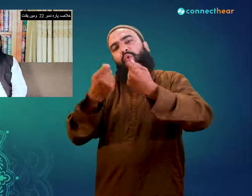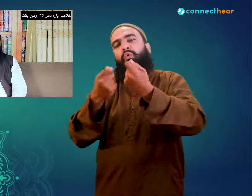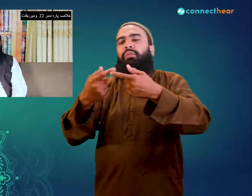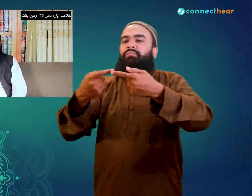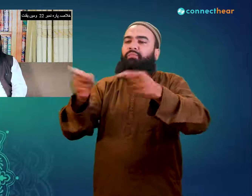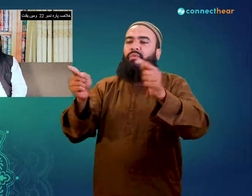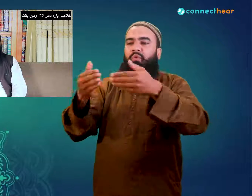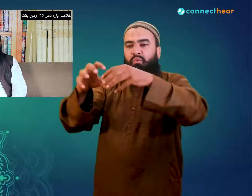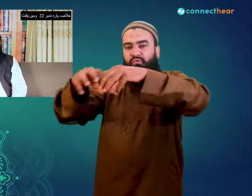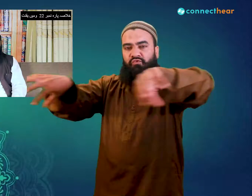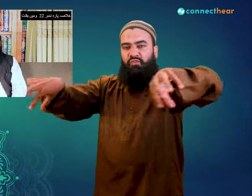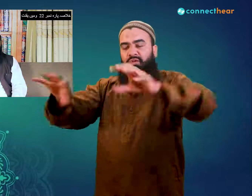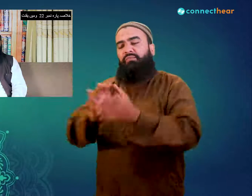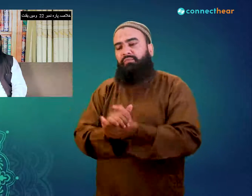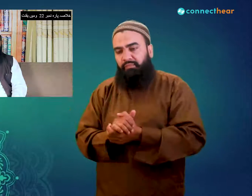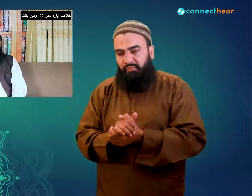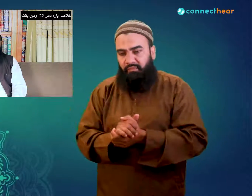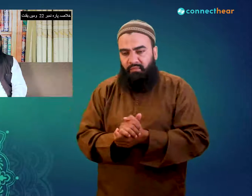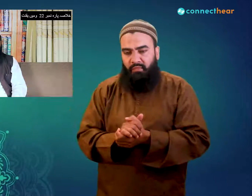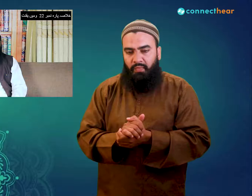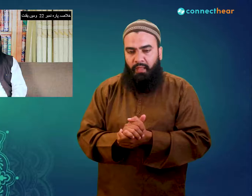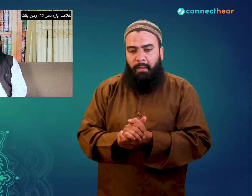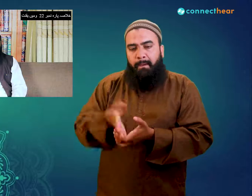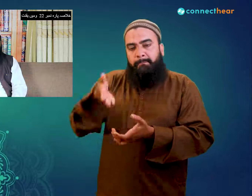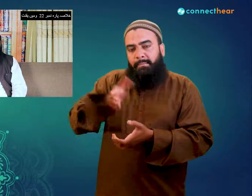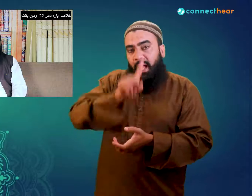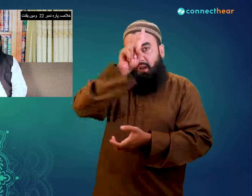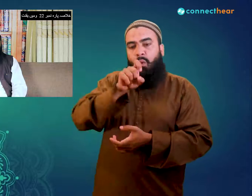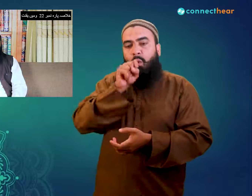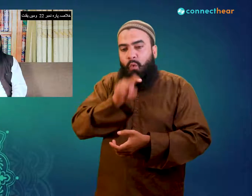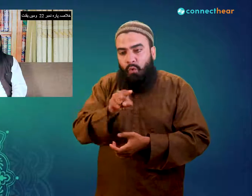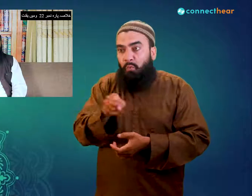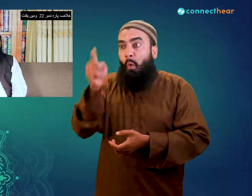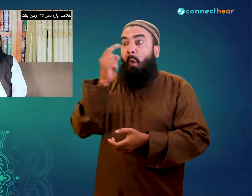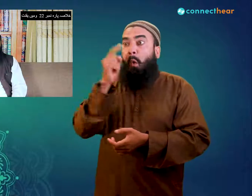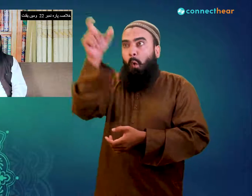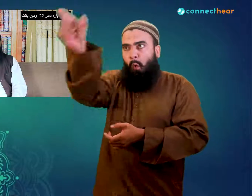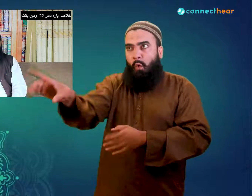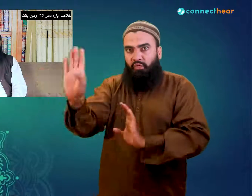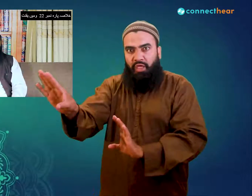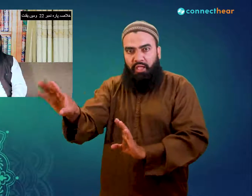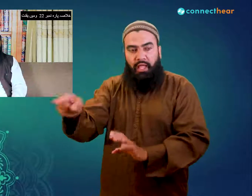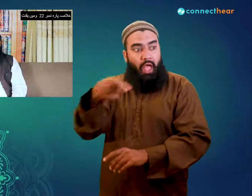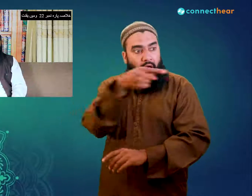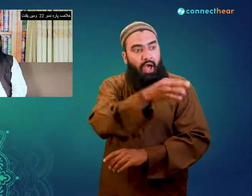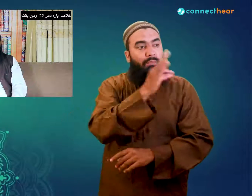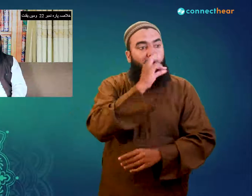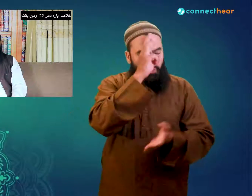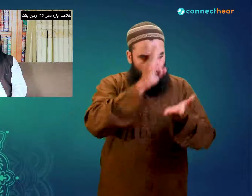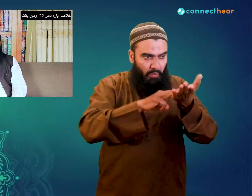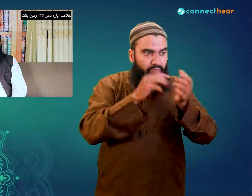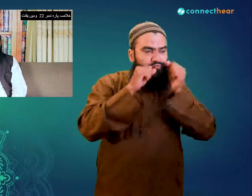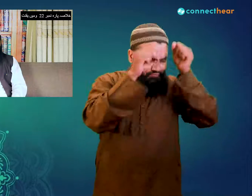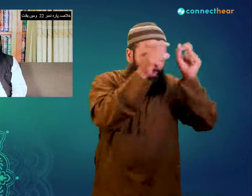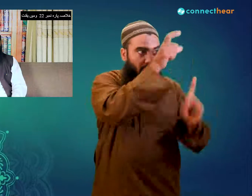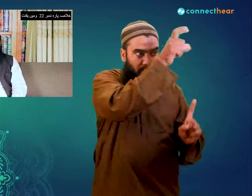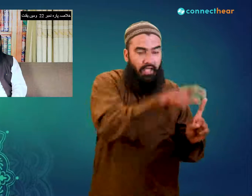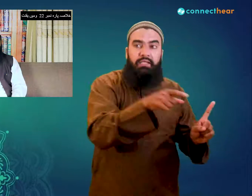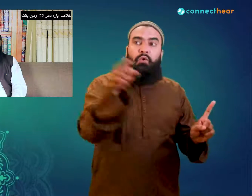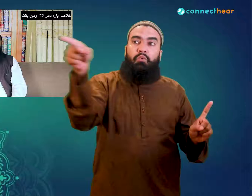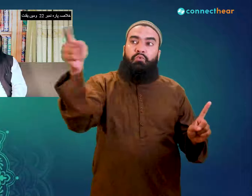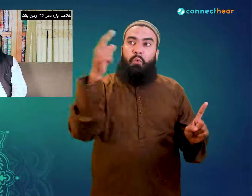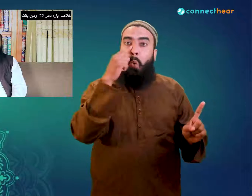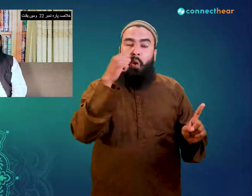کا نکاح آپ صلی اللہ علیہ وسلم سے ہوگا۔ زمانہ جاہلیت کی اس رسم کو آپ صلی اللہ علیہ وسلم کے ذریعے